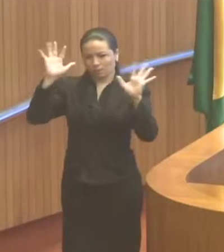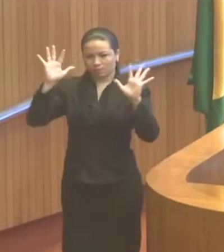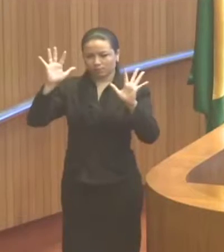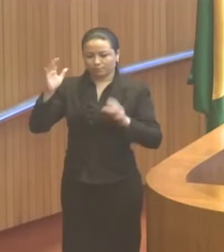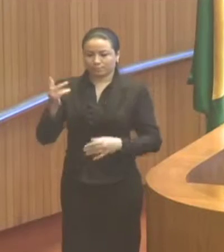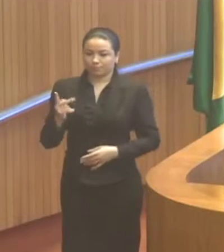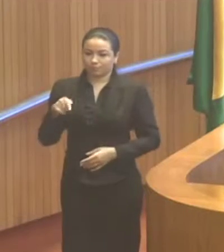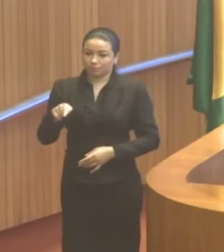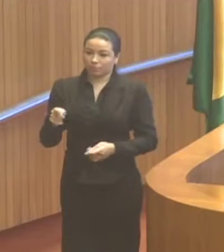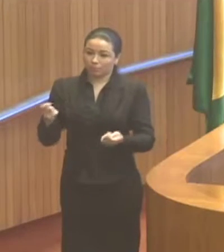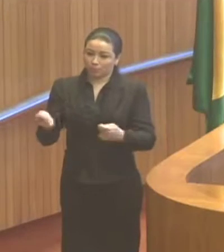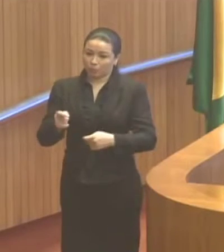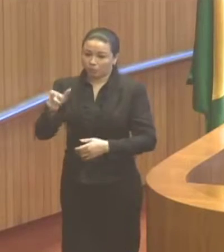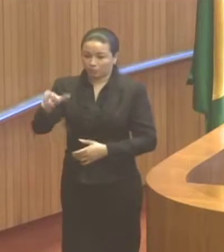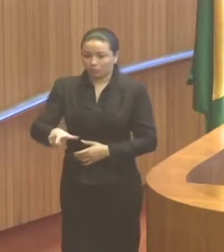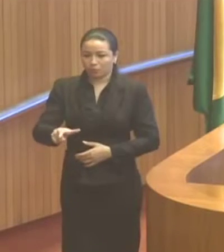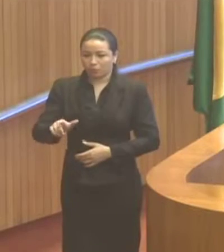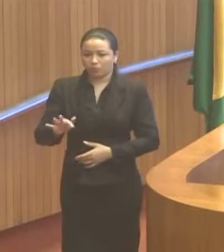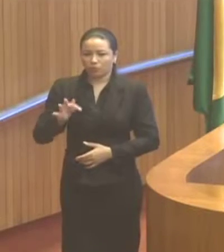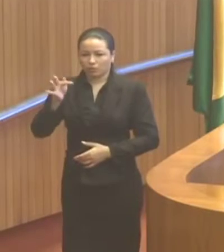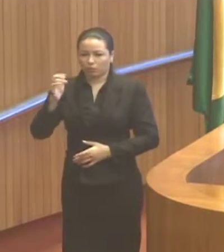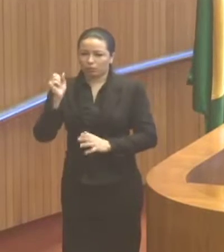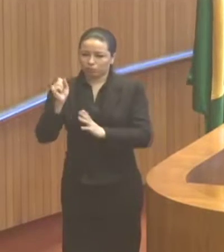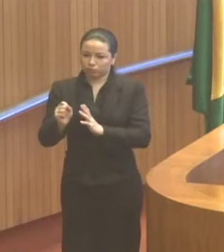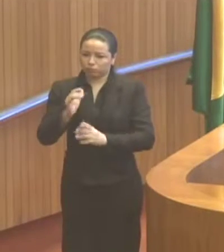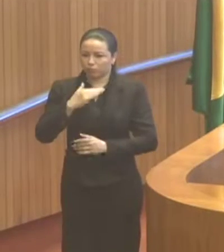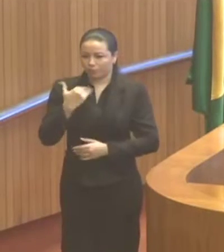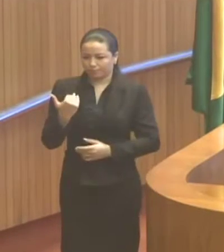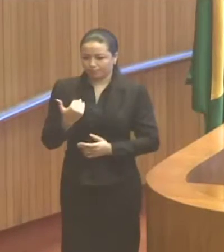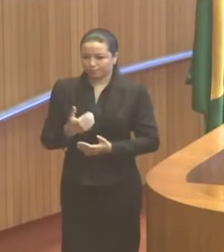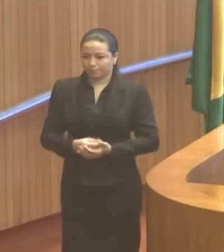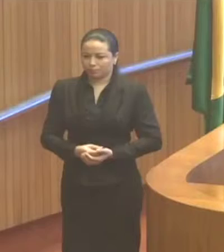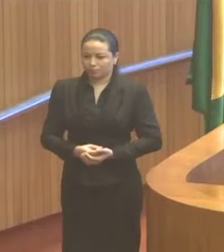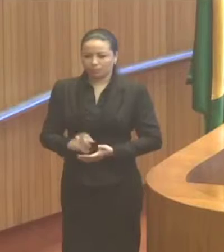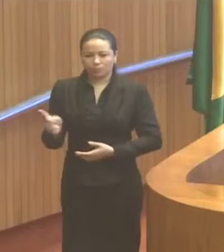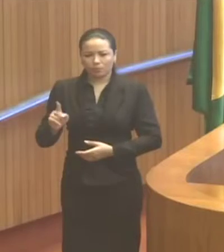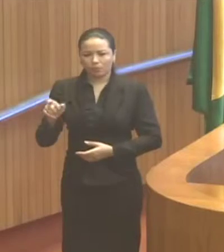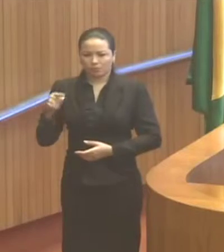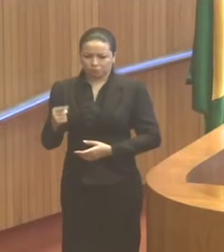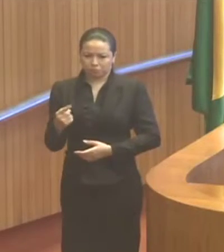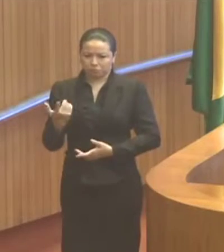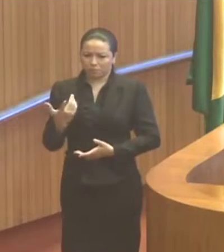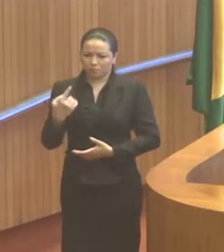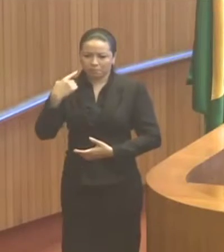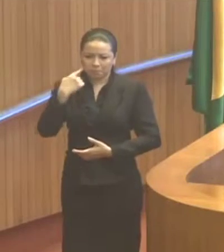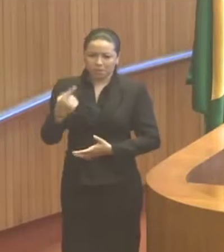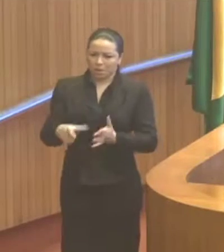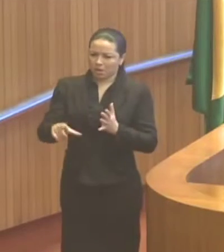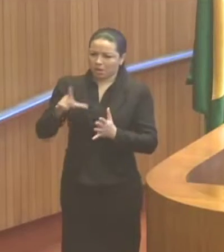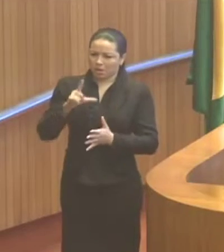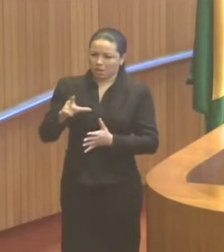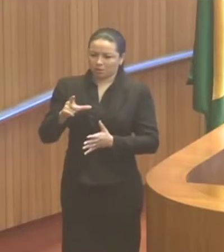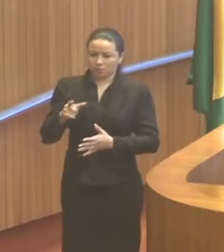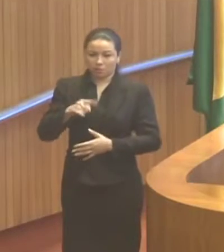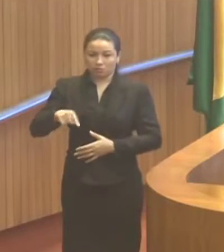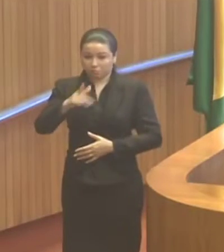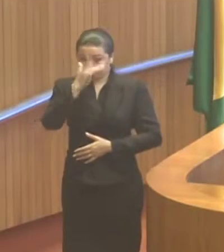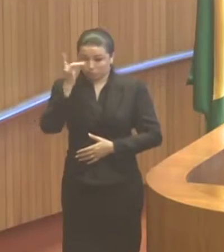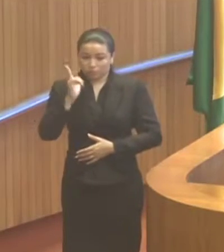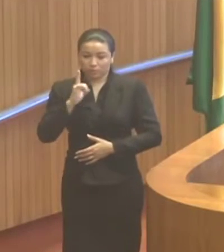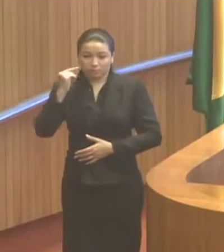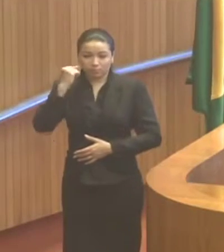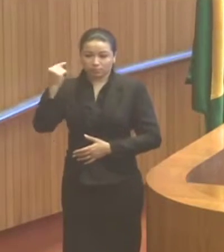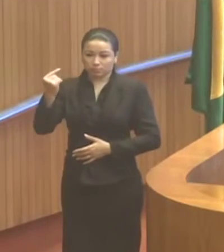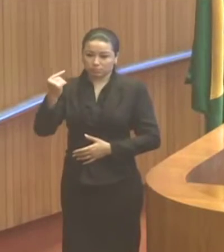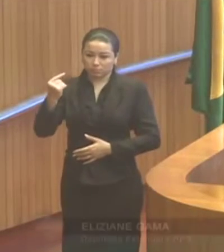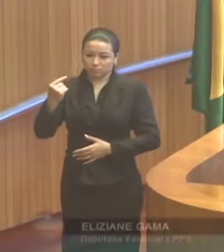que ele poderia ser a próxima vítima. Não como uma premonição, como eventualmente alguém esteja pensando